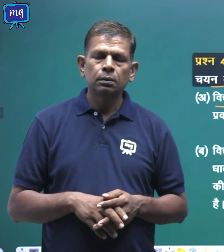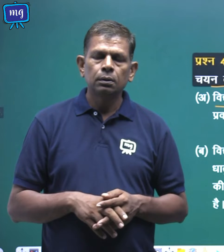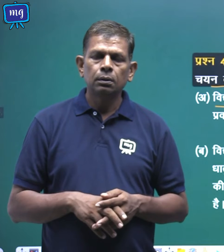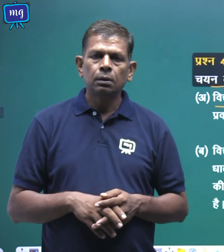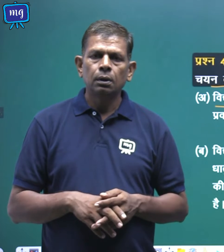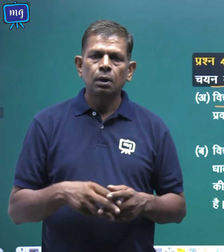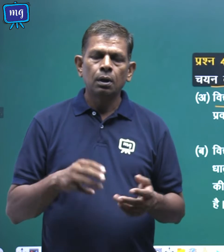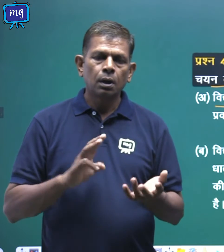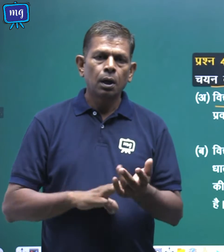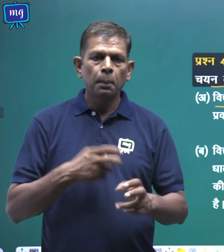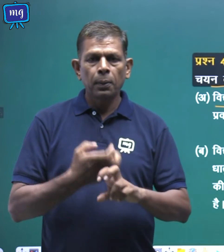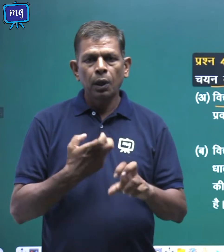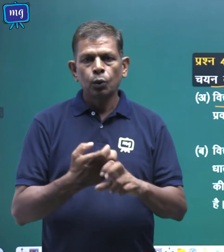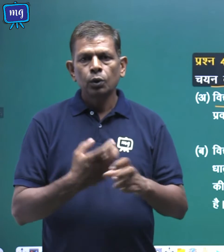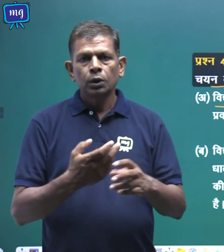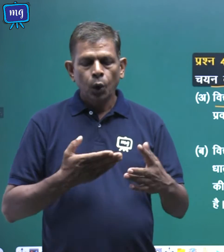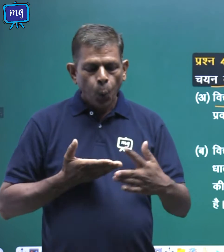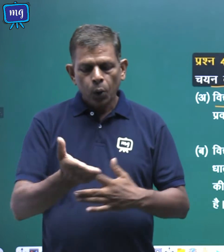धातुओं से होकर